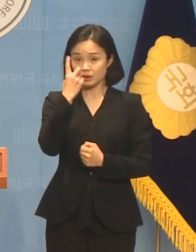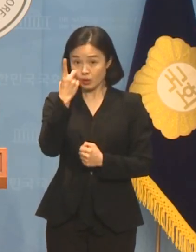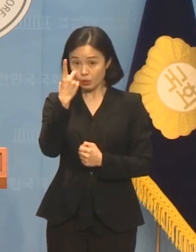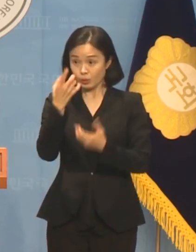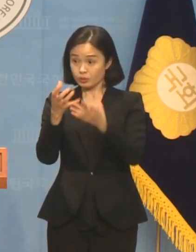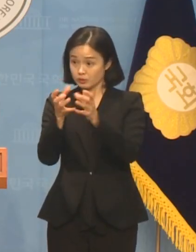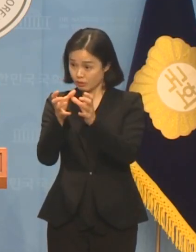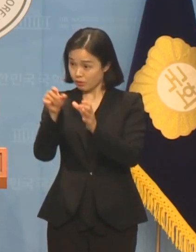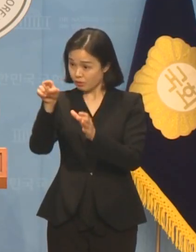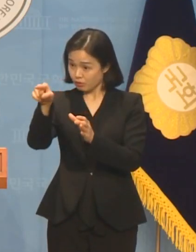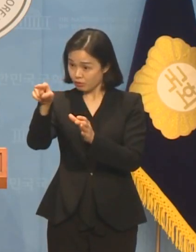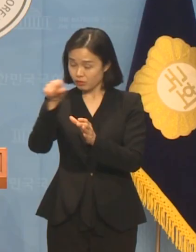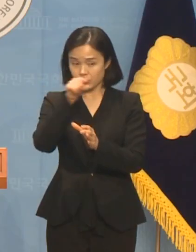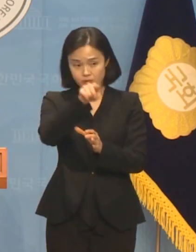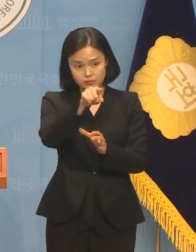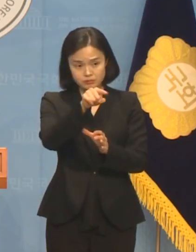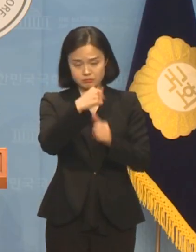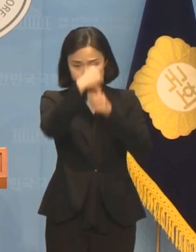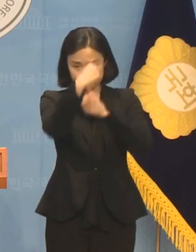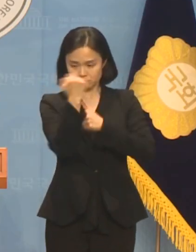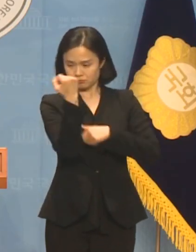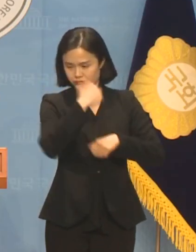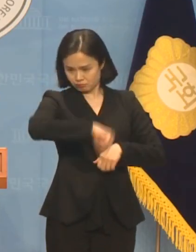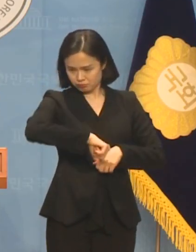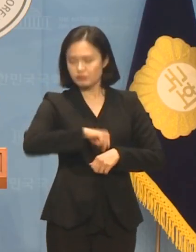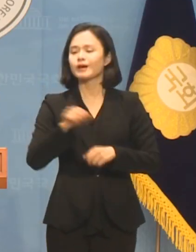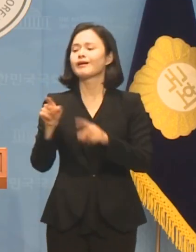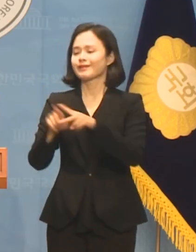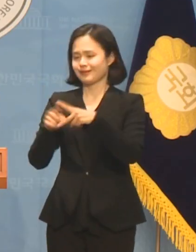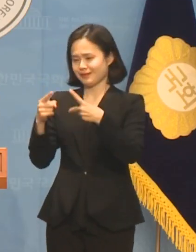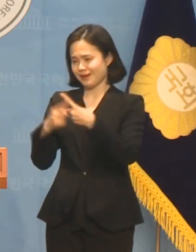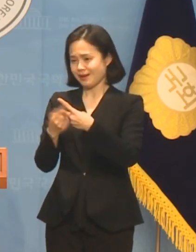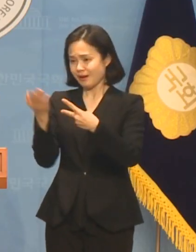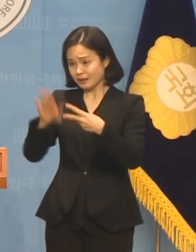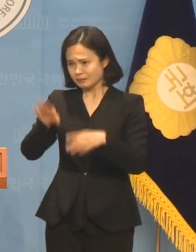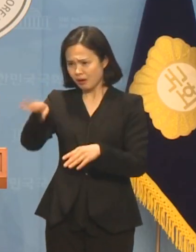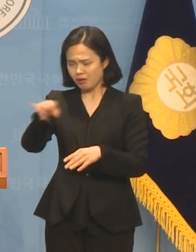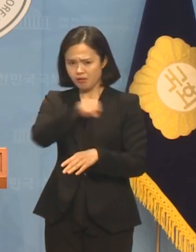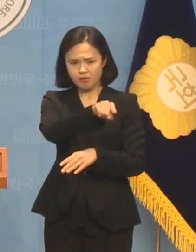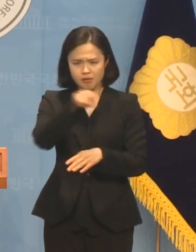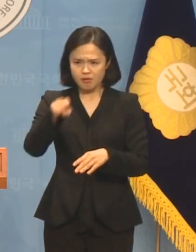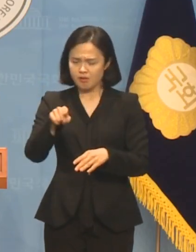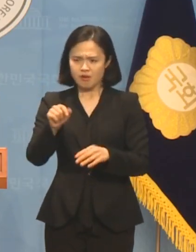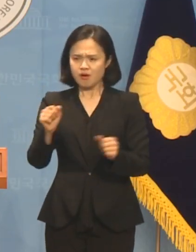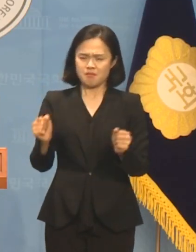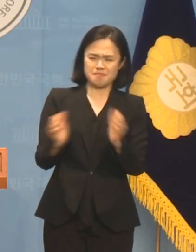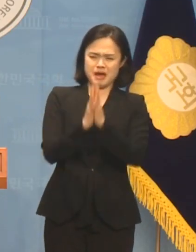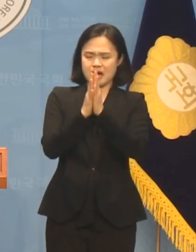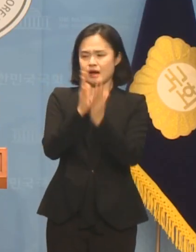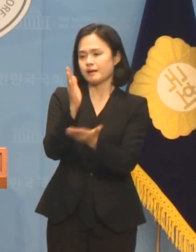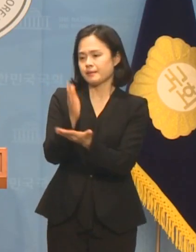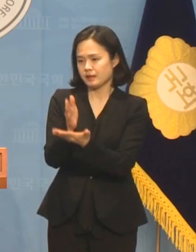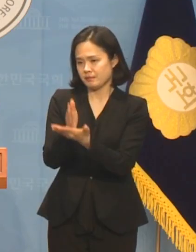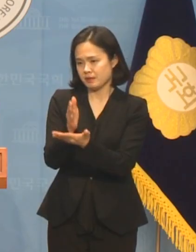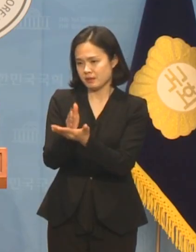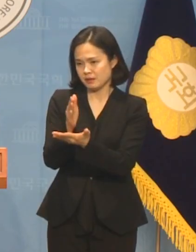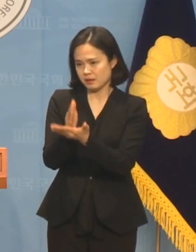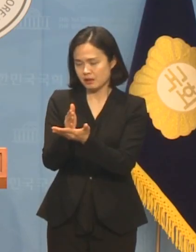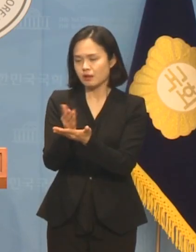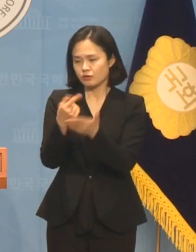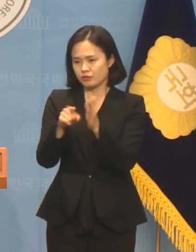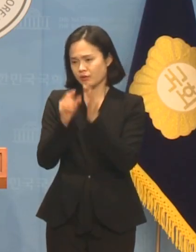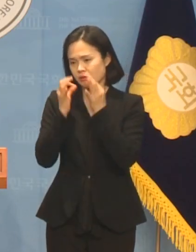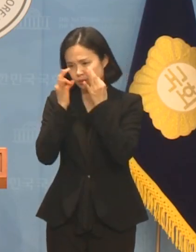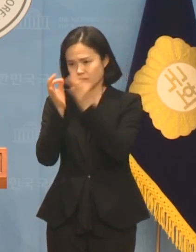그러나 경호처도 불필요한 물리적 충돌과 오해가 없도록 노력해 주십시오. 혼란과